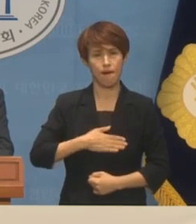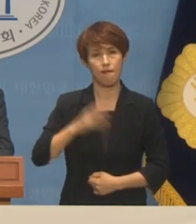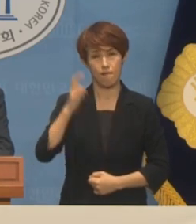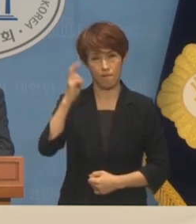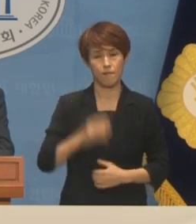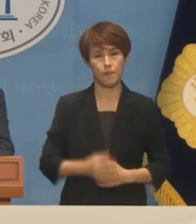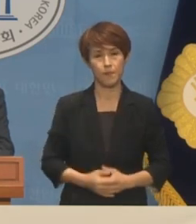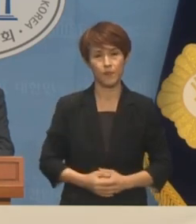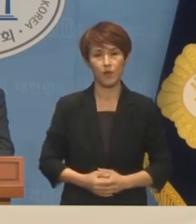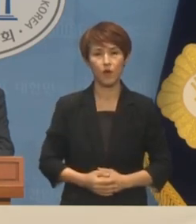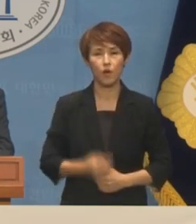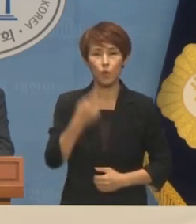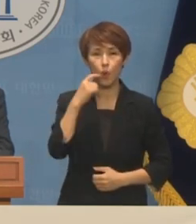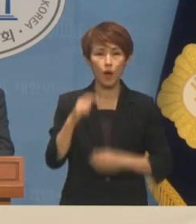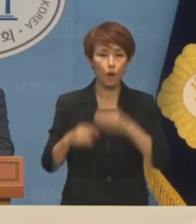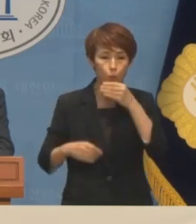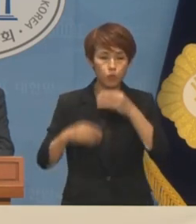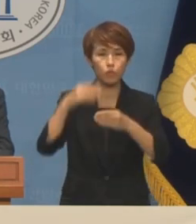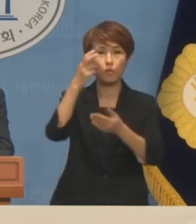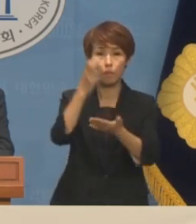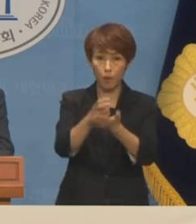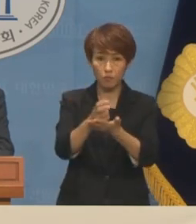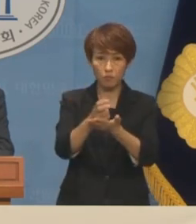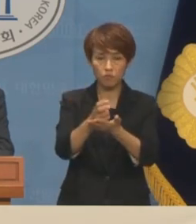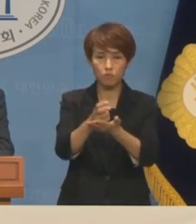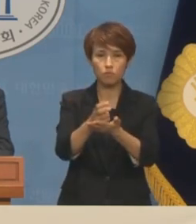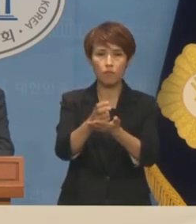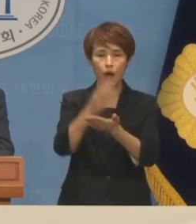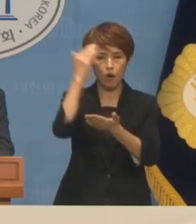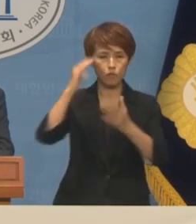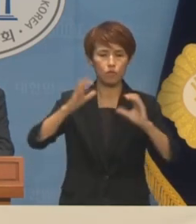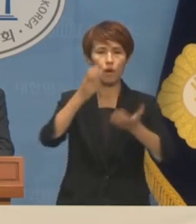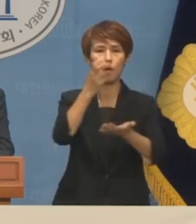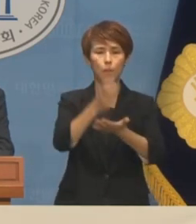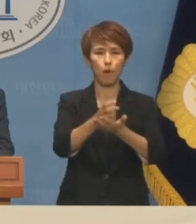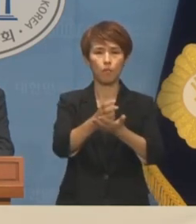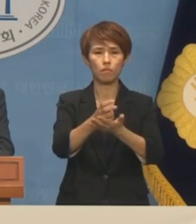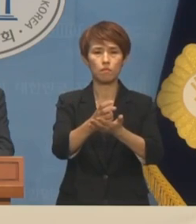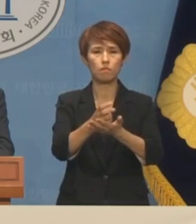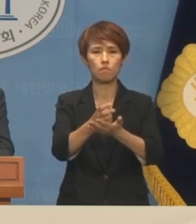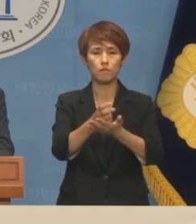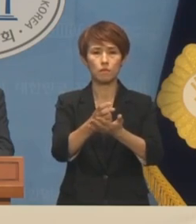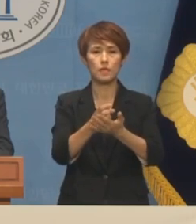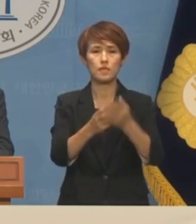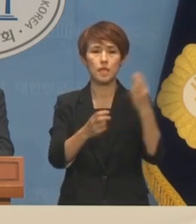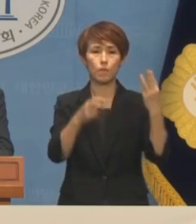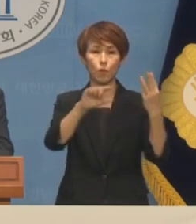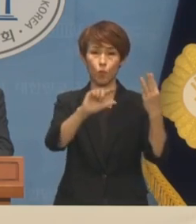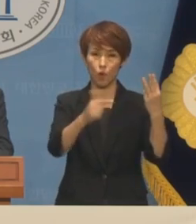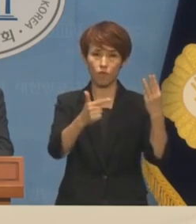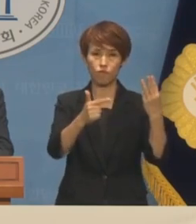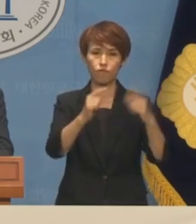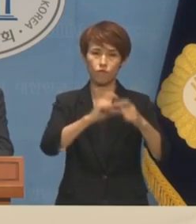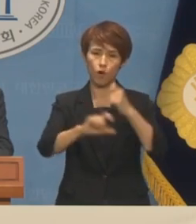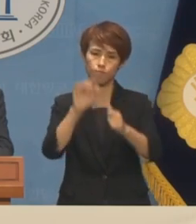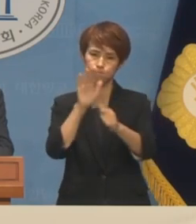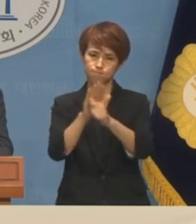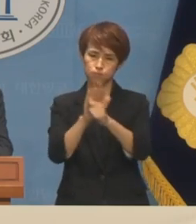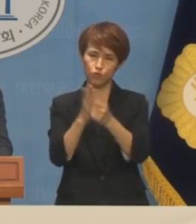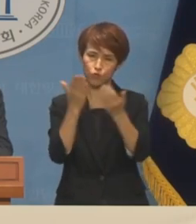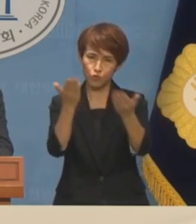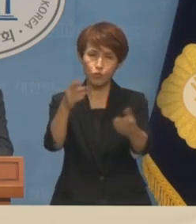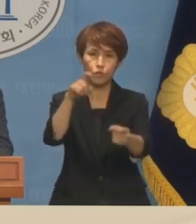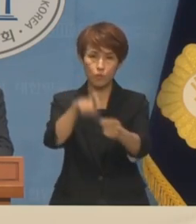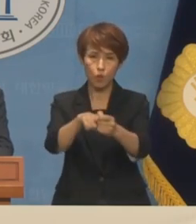것처럼 노란봉투법은 대한민국 헌법이 보장하는 노동 3권을 좀 더 두텁게 보호하기